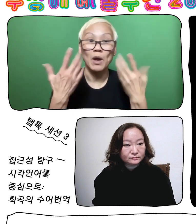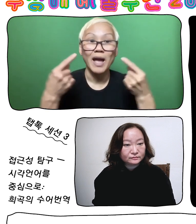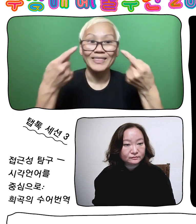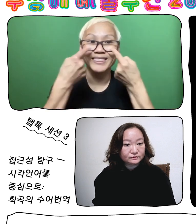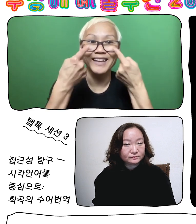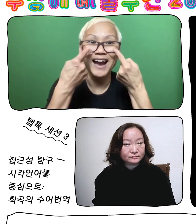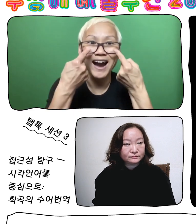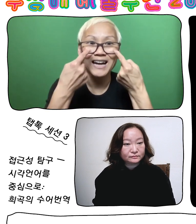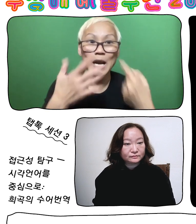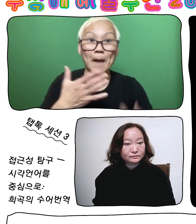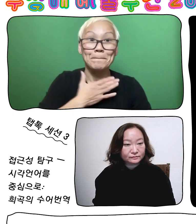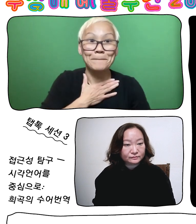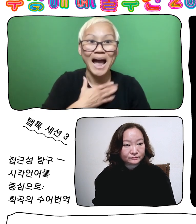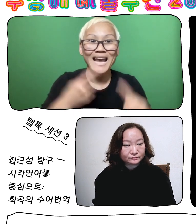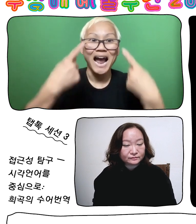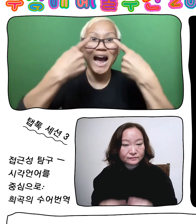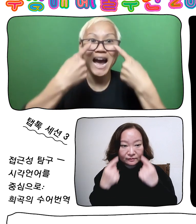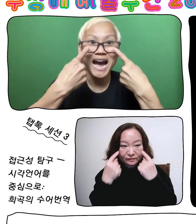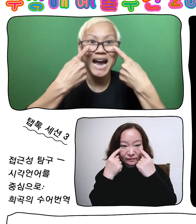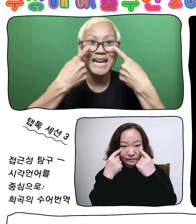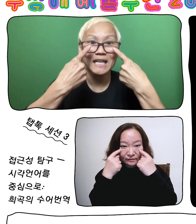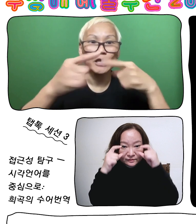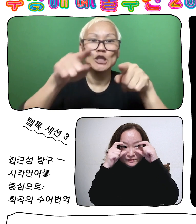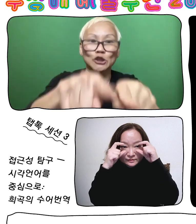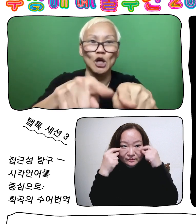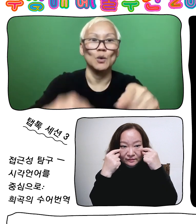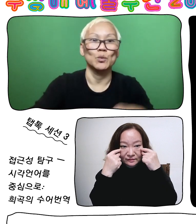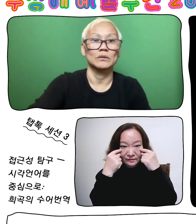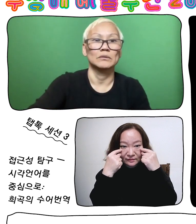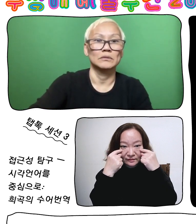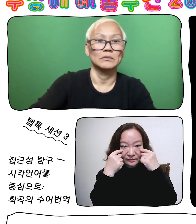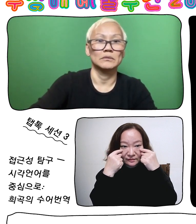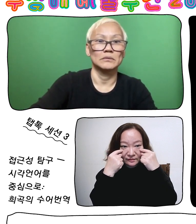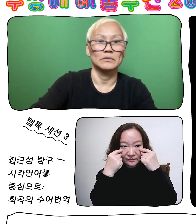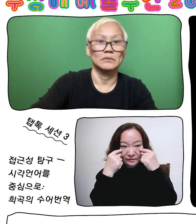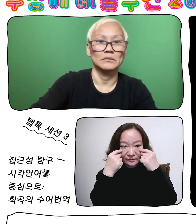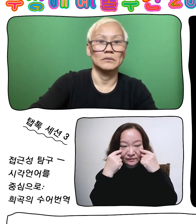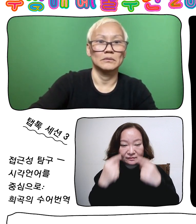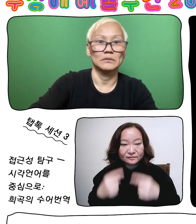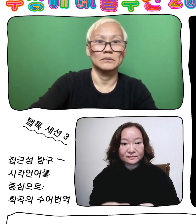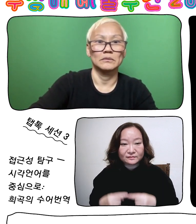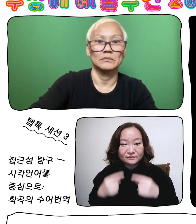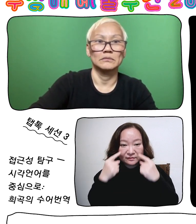내 눈은 그림 그리는 화가라는 문장을 표현하고 있는데요.